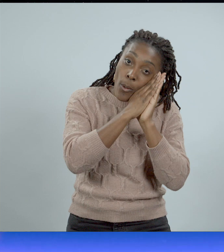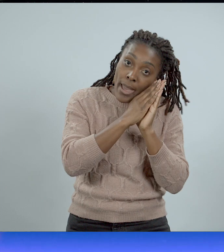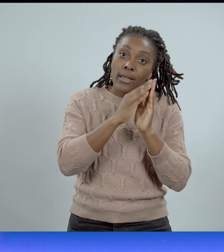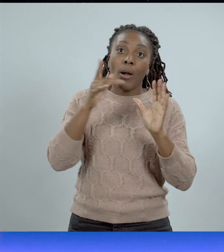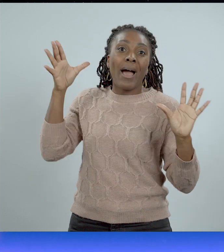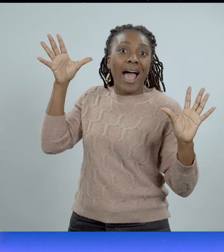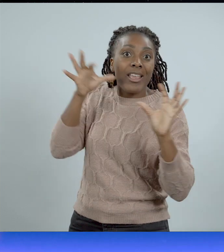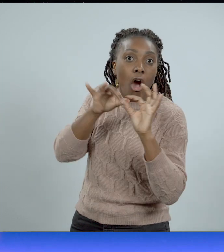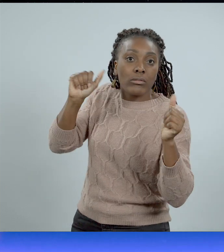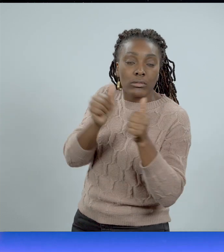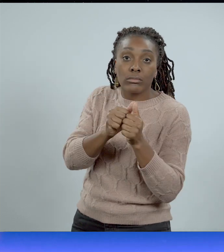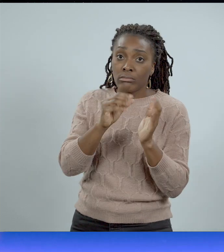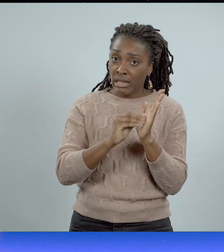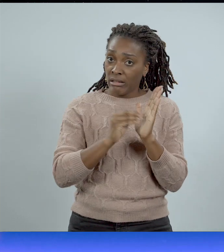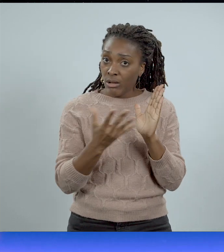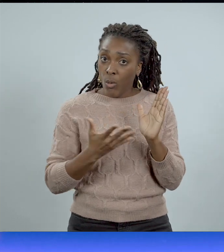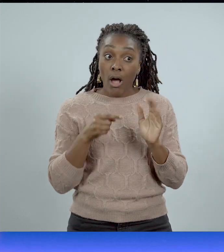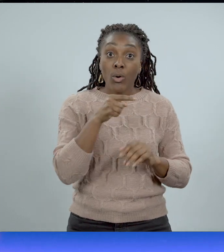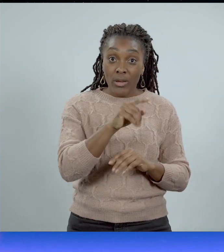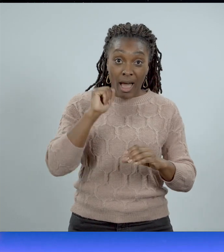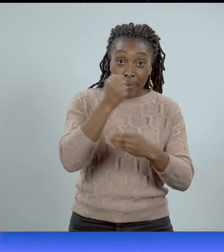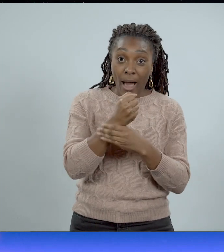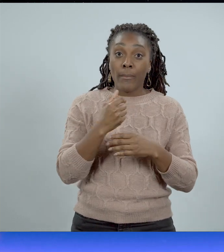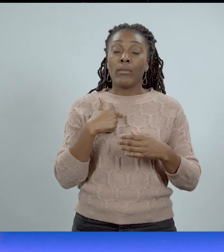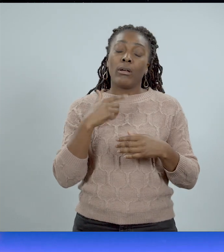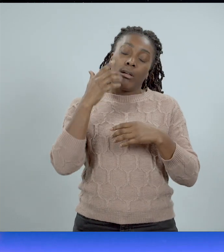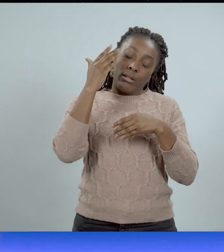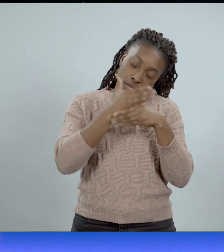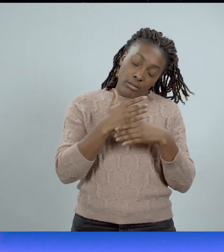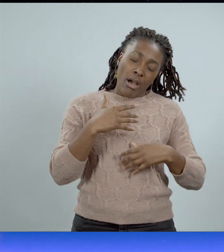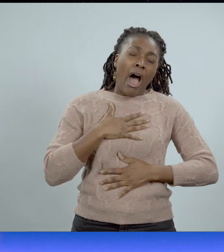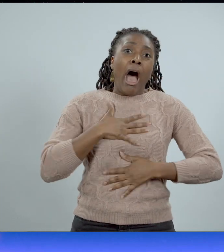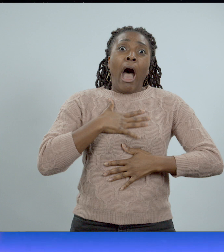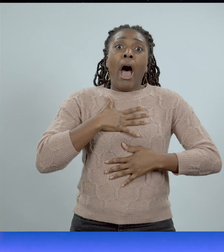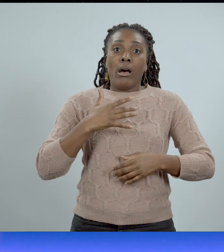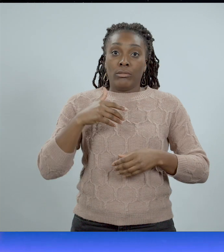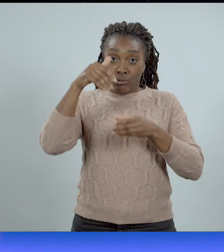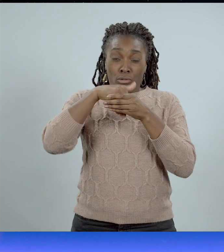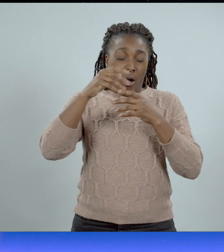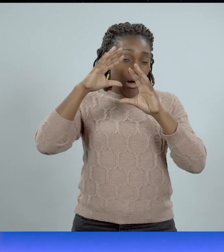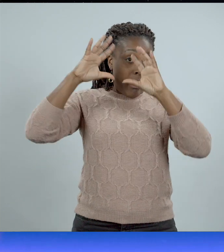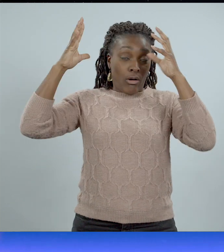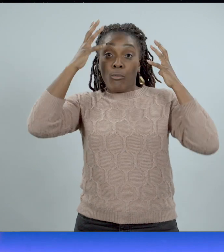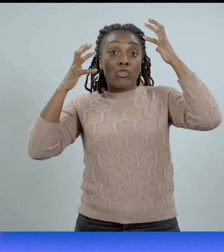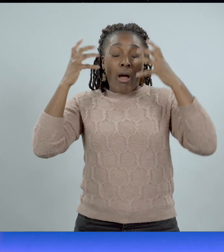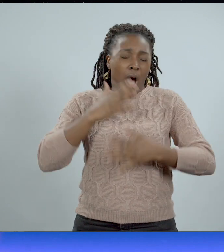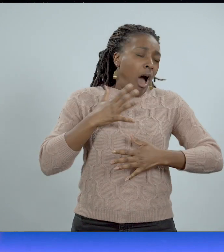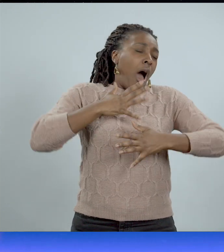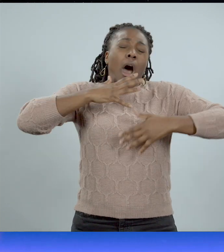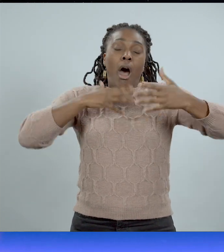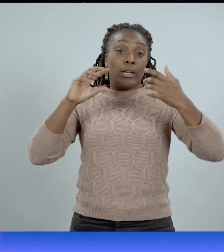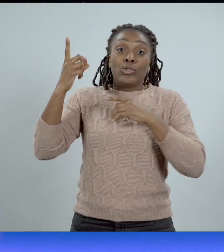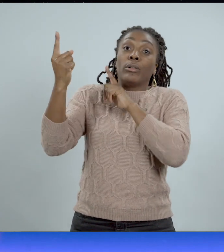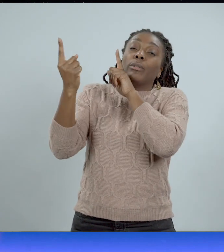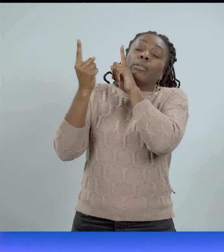Dieu était en train de faire alliance avec lui, il est écrit que Abraham fut saisi d'une grande frayeur et d'une grande obscurité, et Dieu